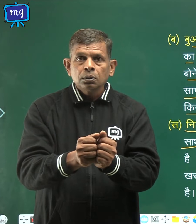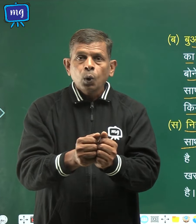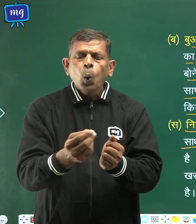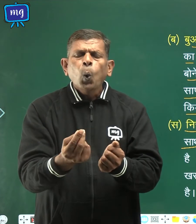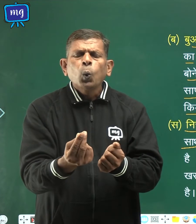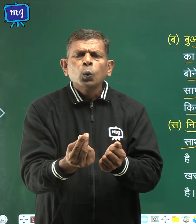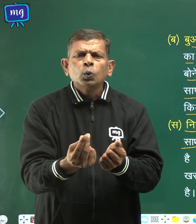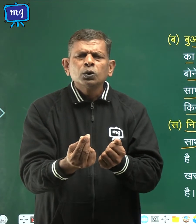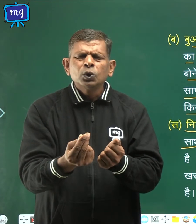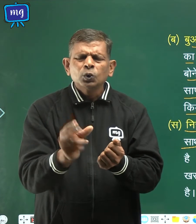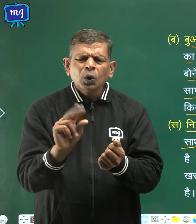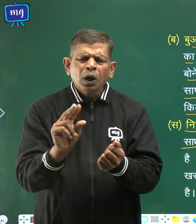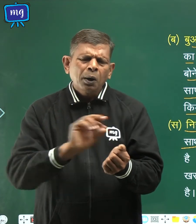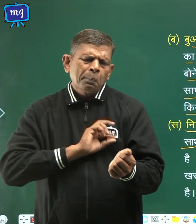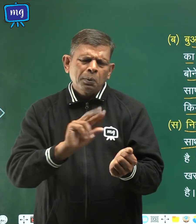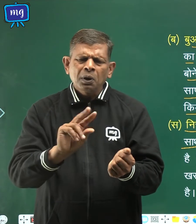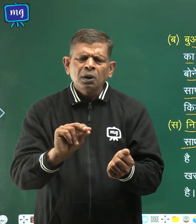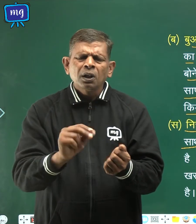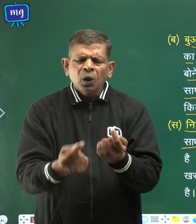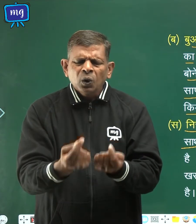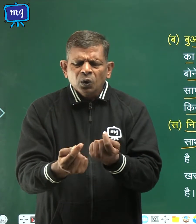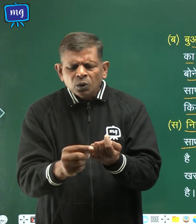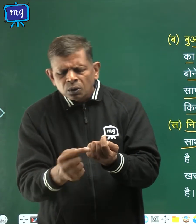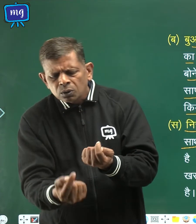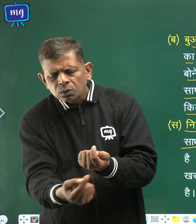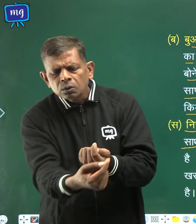कुछ अवांछित पौधे